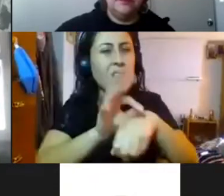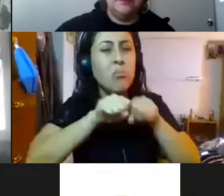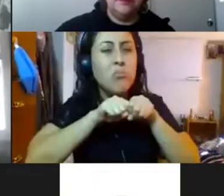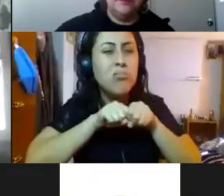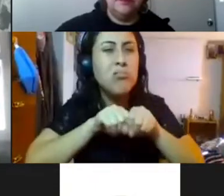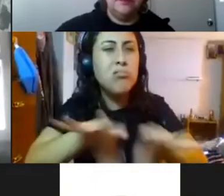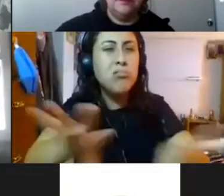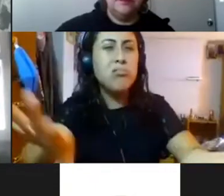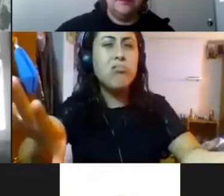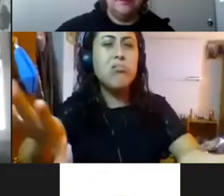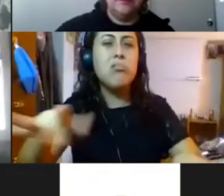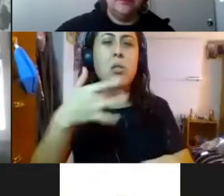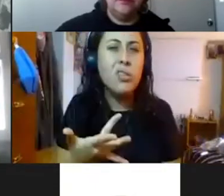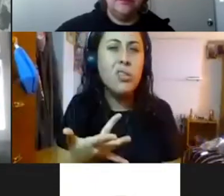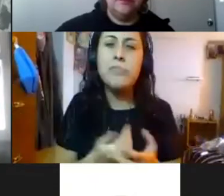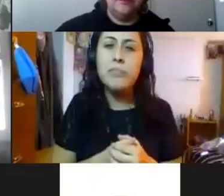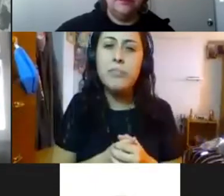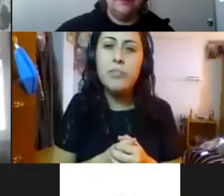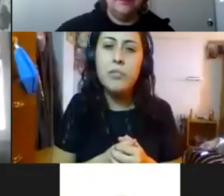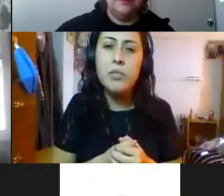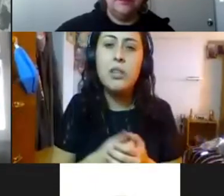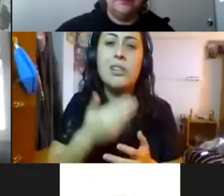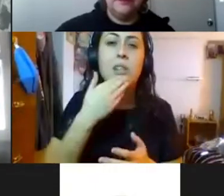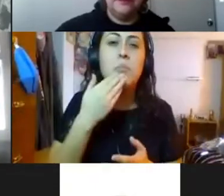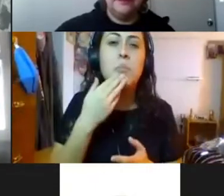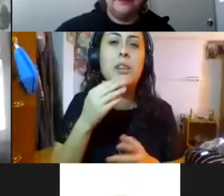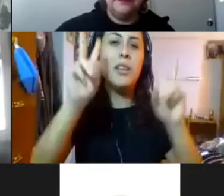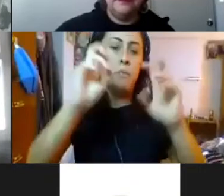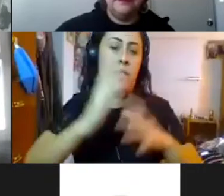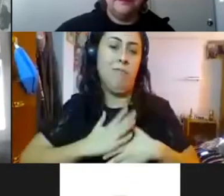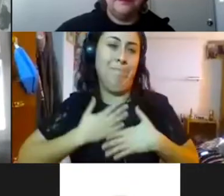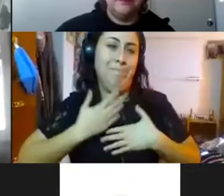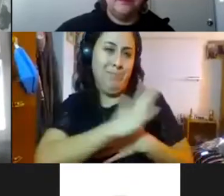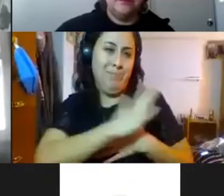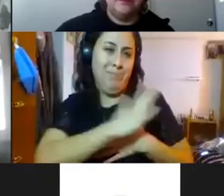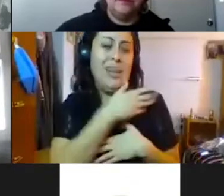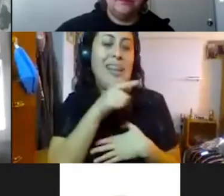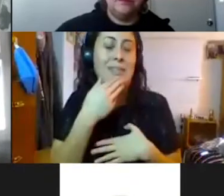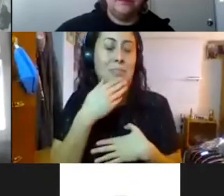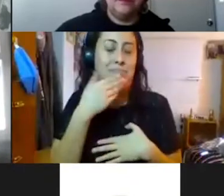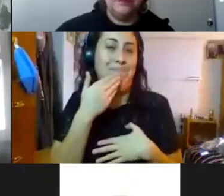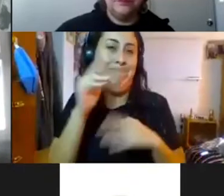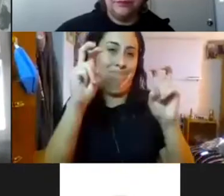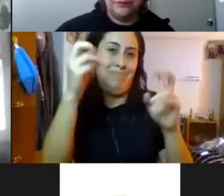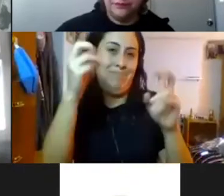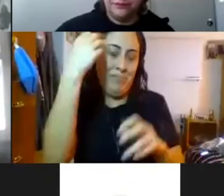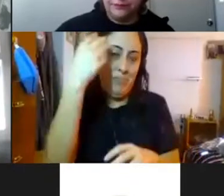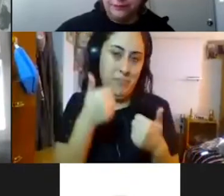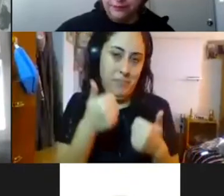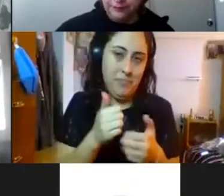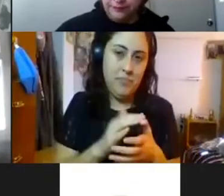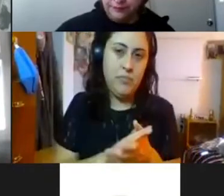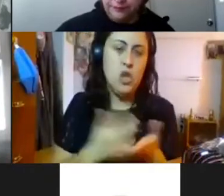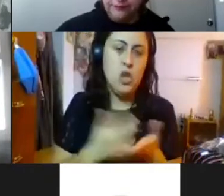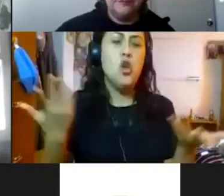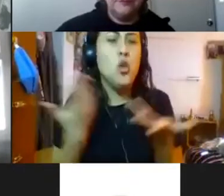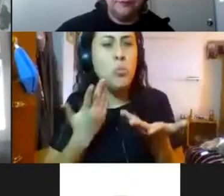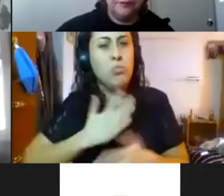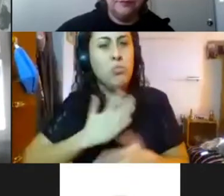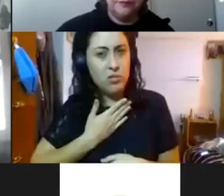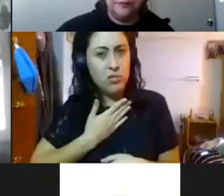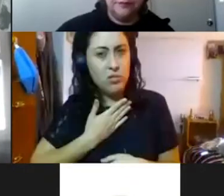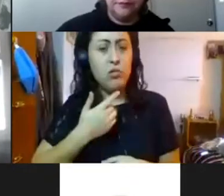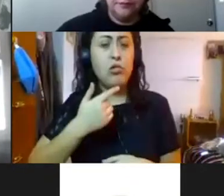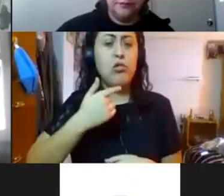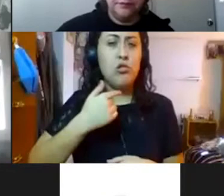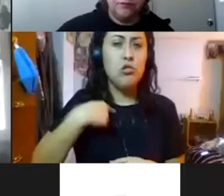contagio, así como de la educación emocional, o sea, como del aspecto emocional que tenía que ver con cómo nos sentimos. Está bien que nos vamos a